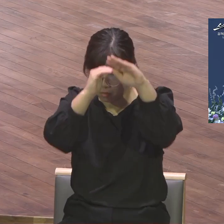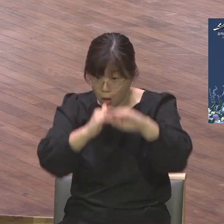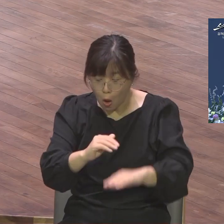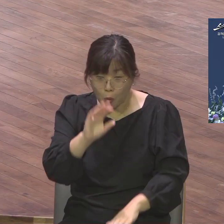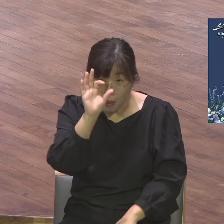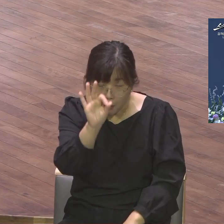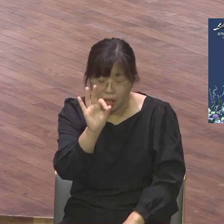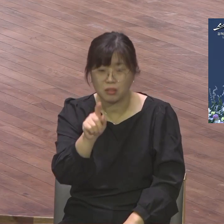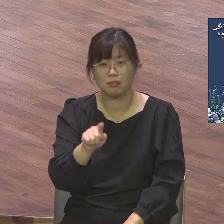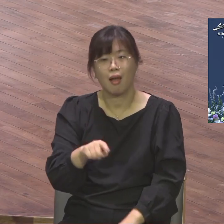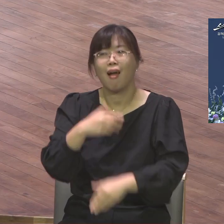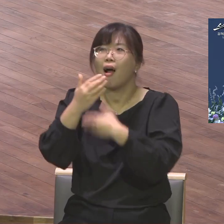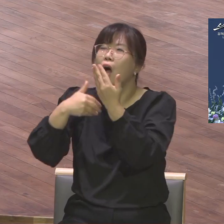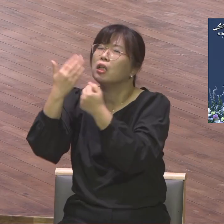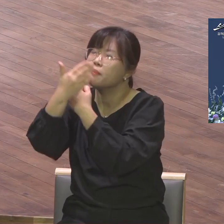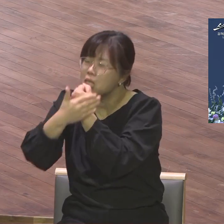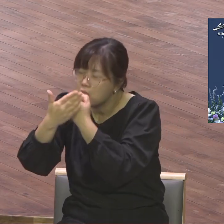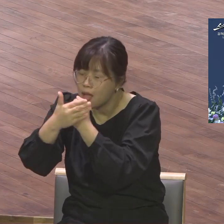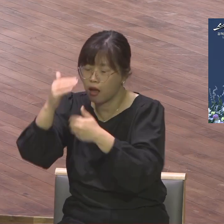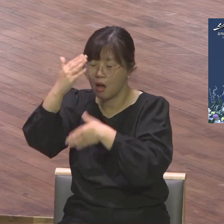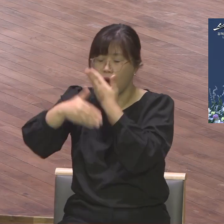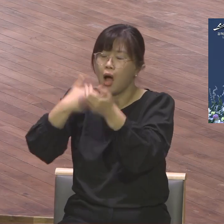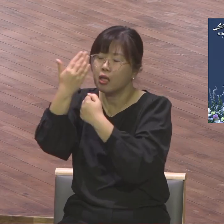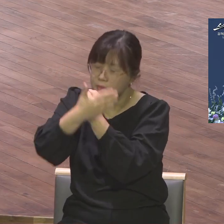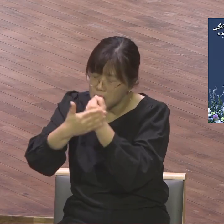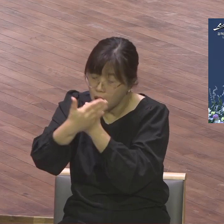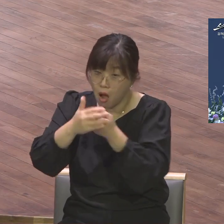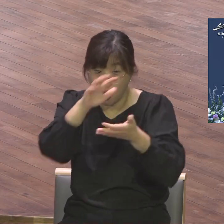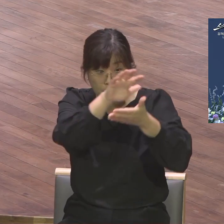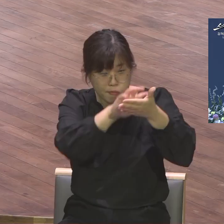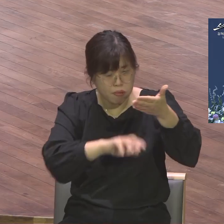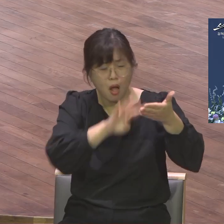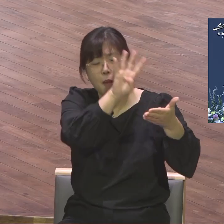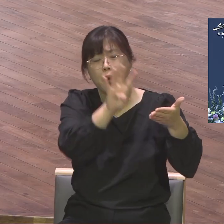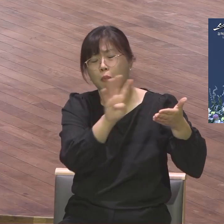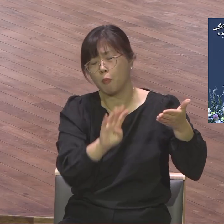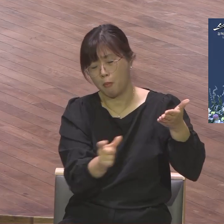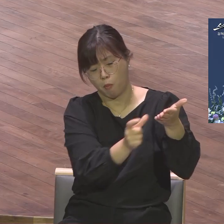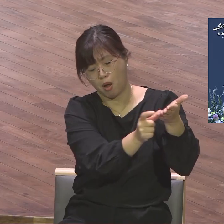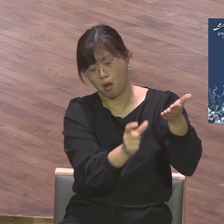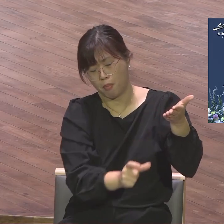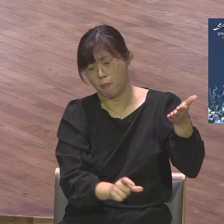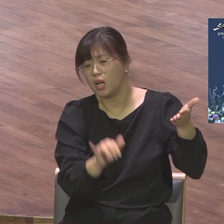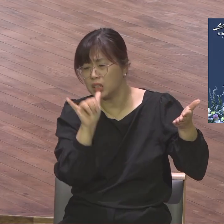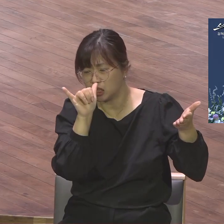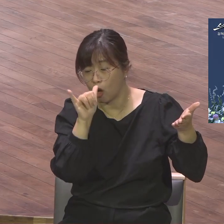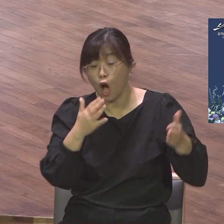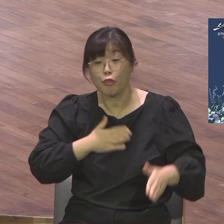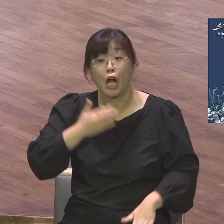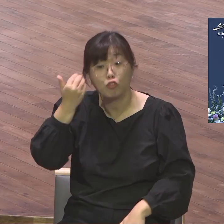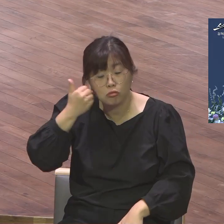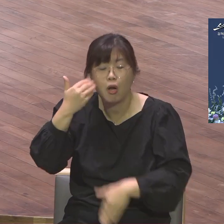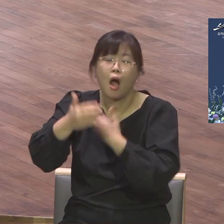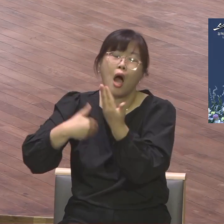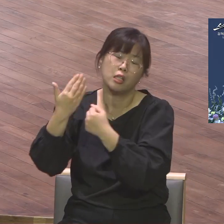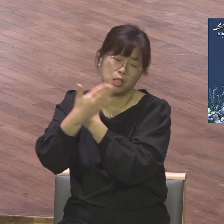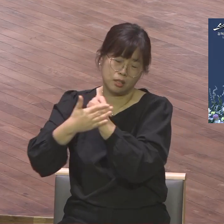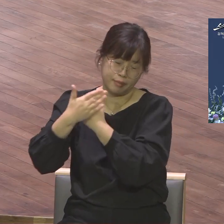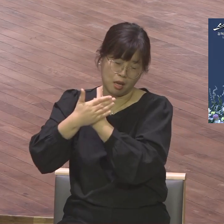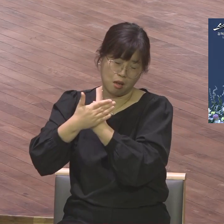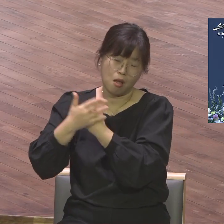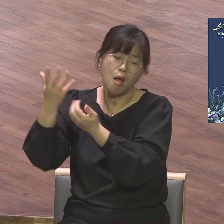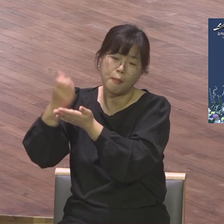입은 자라. 계속 하나님 은혜 입었다. 이렇게 표현하고 있어요. 하나님 은혜가 이 은혜 입은 자라. 이 강조를 계속하고